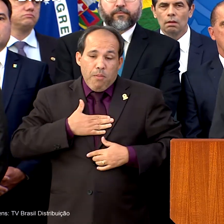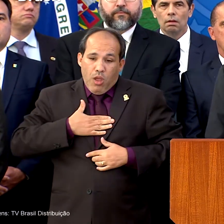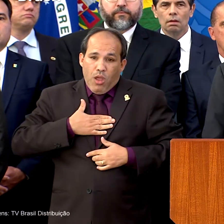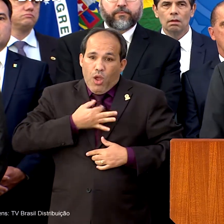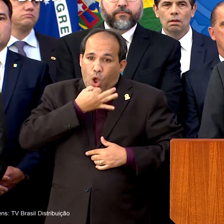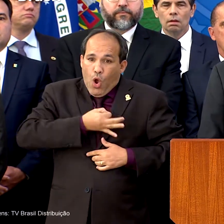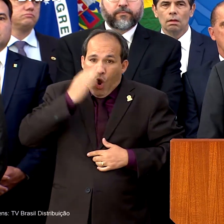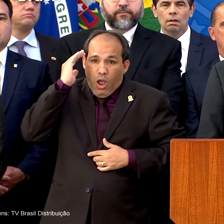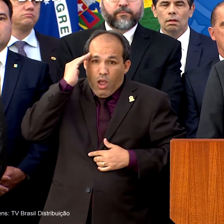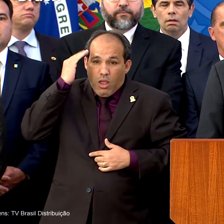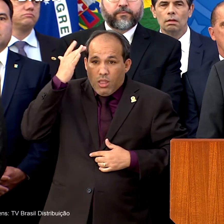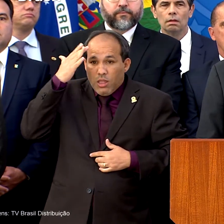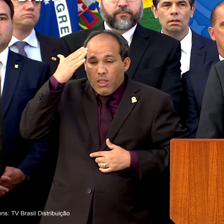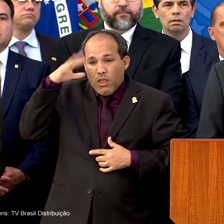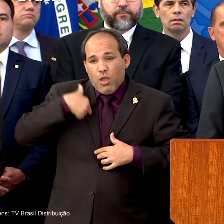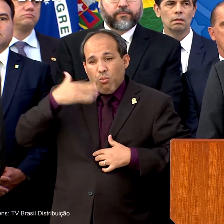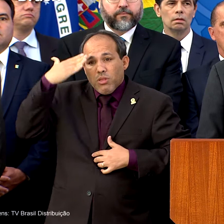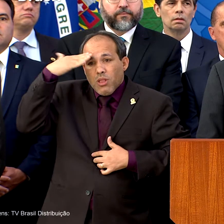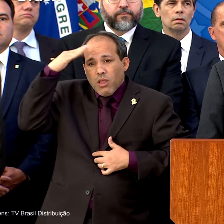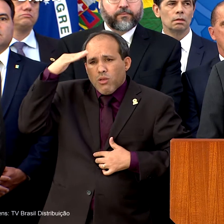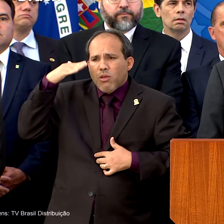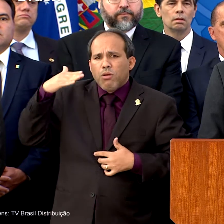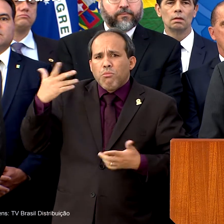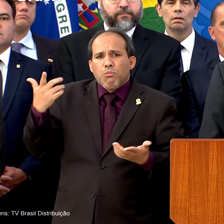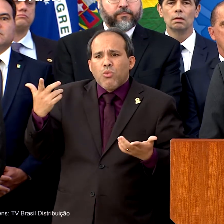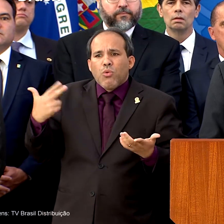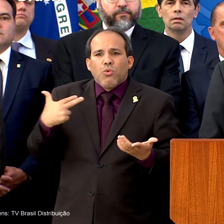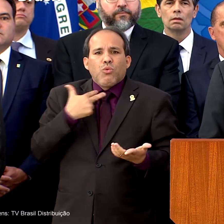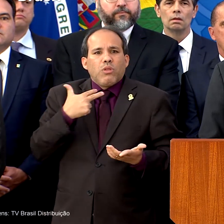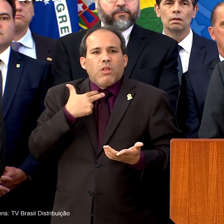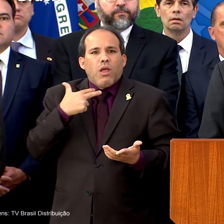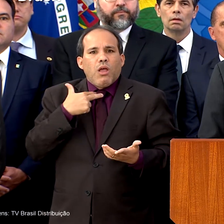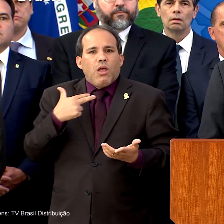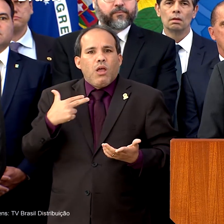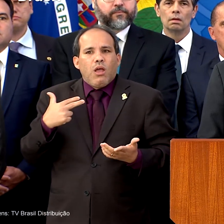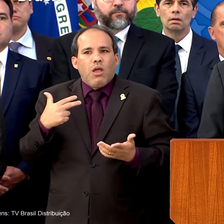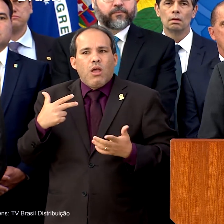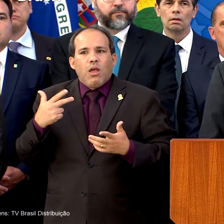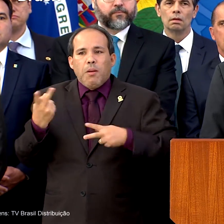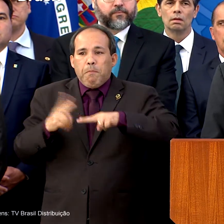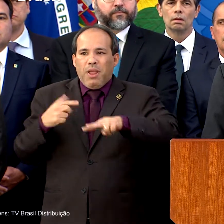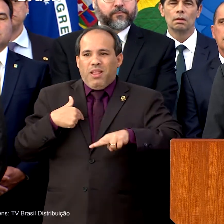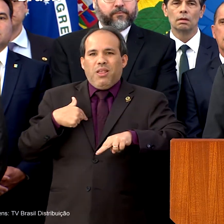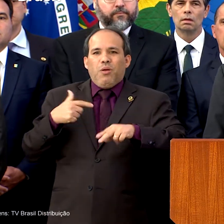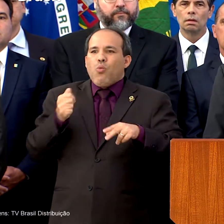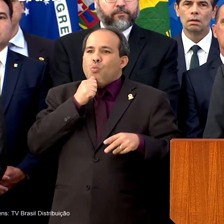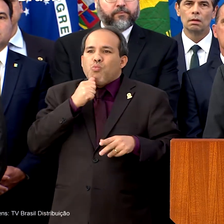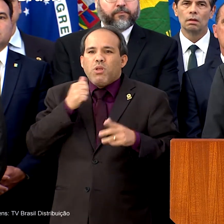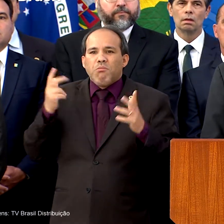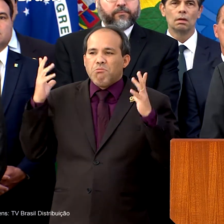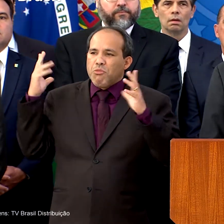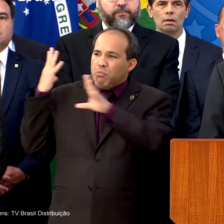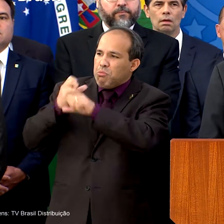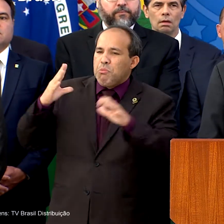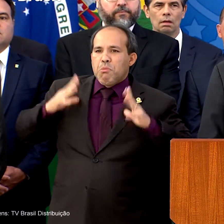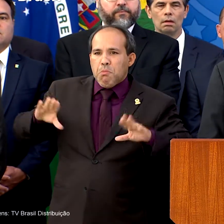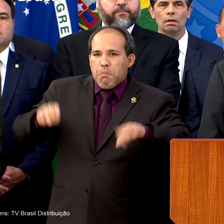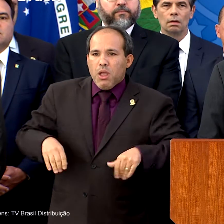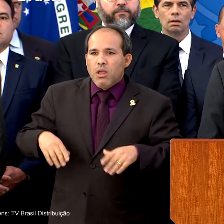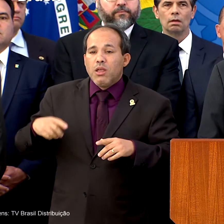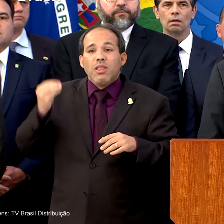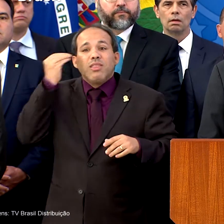entendimento não tinha como me deter tentar me assassinar é obviamente